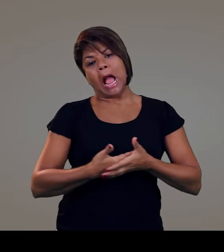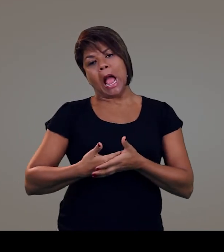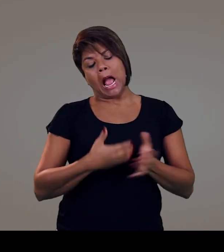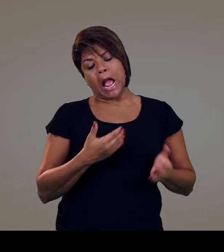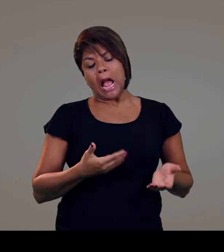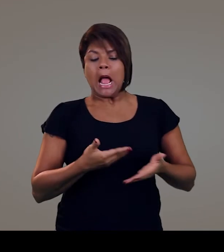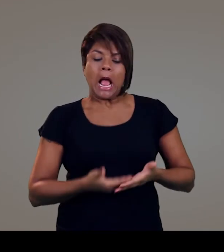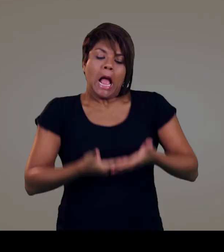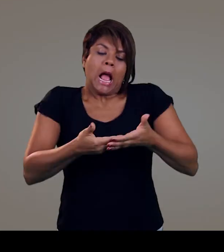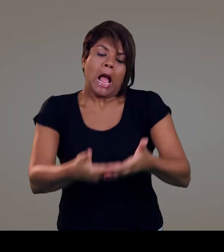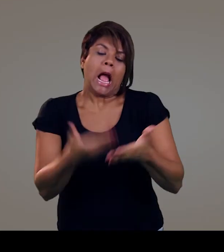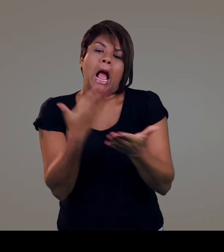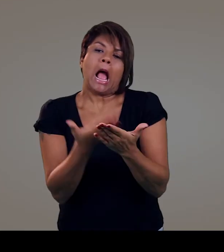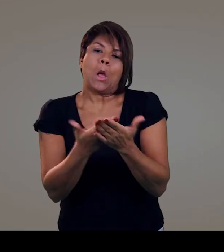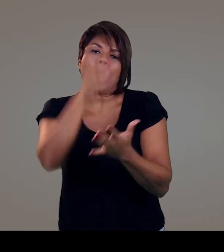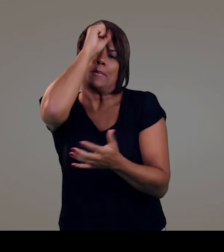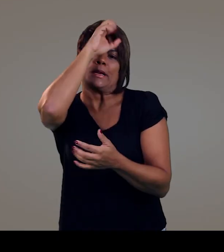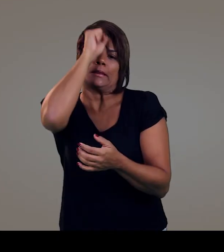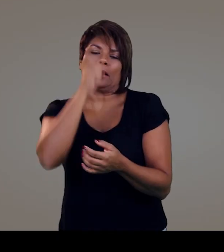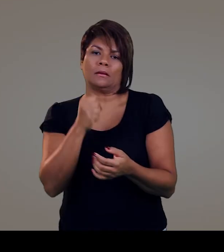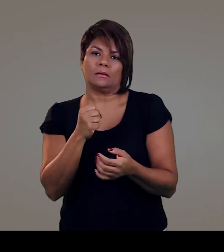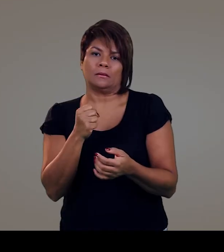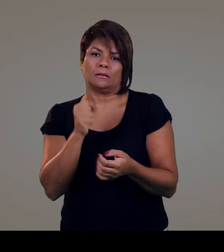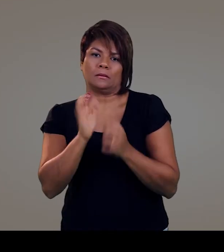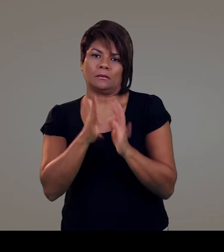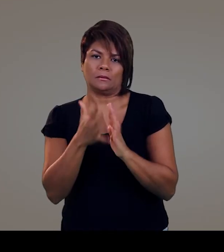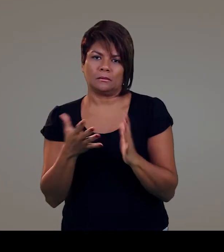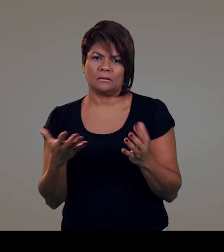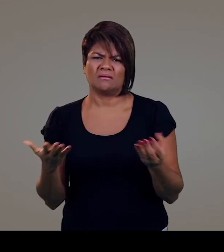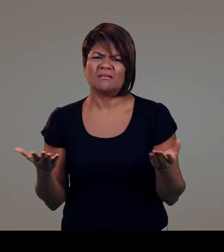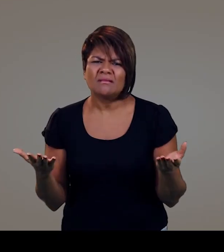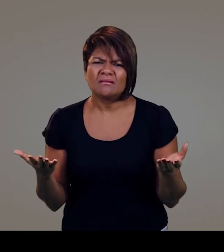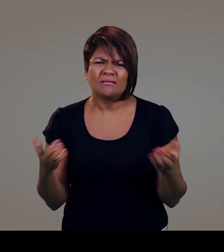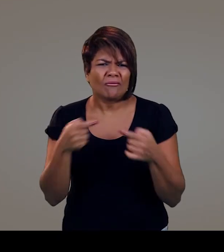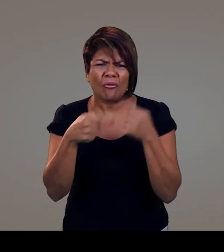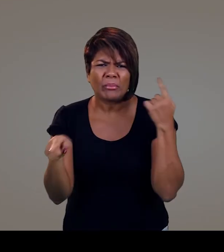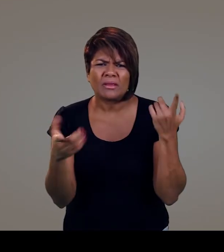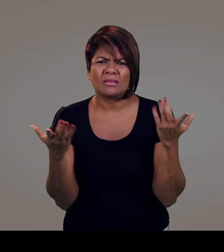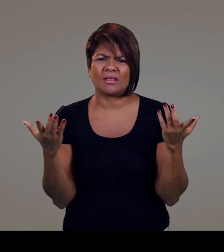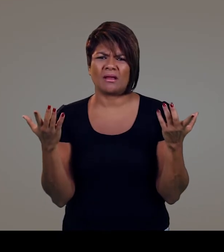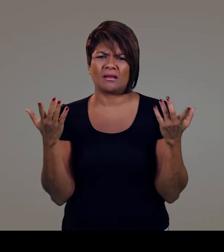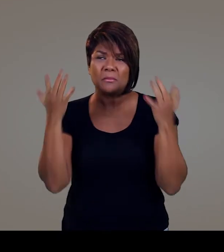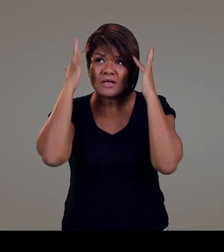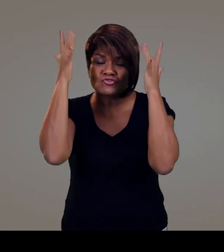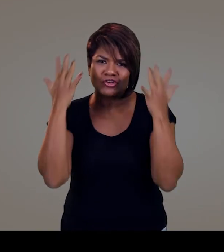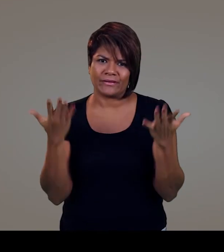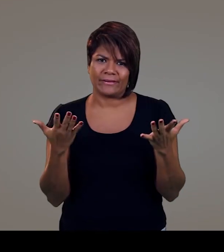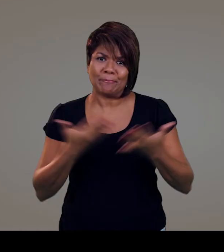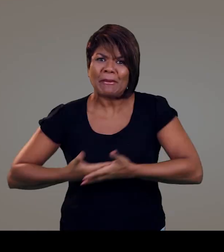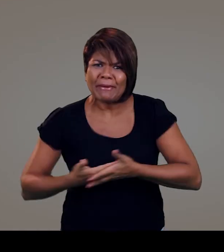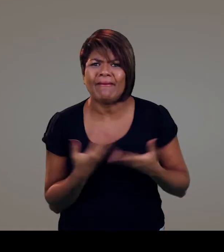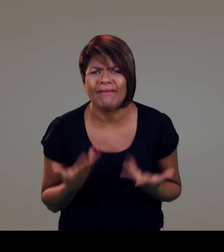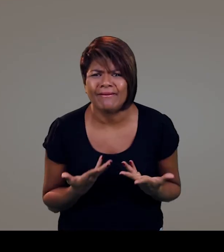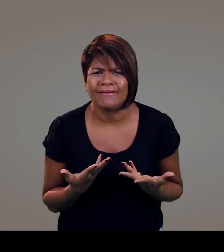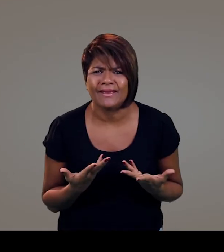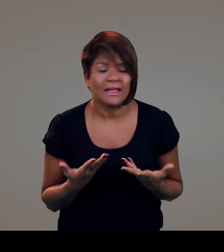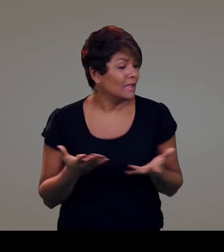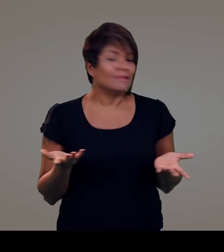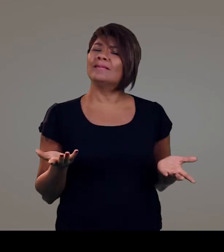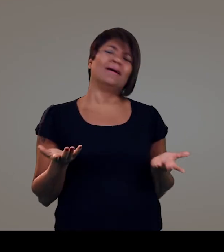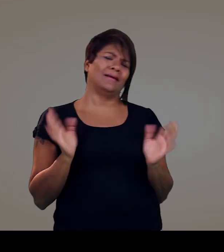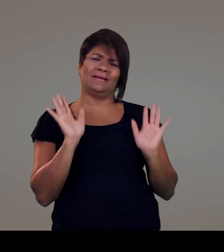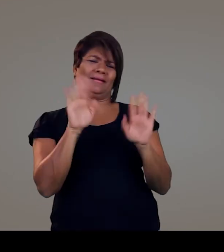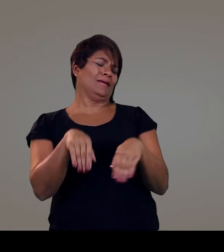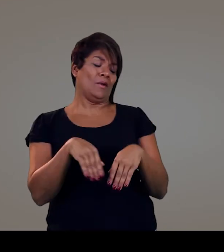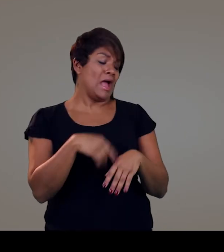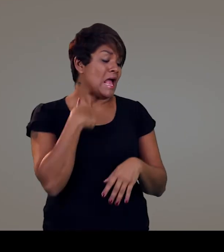na imagem e vê que já não combina, né? A criança tem que brincar, né? Se ele brincar na e